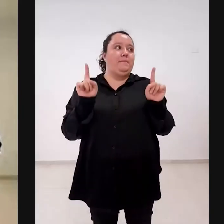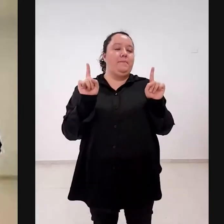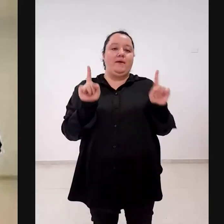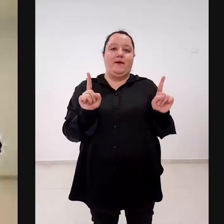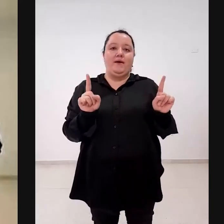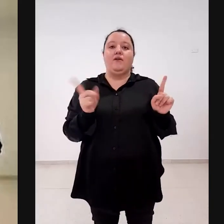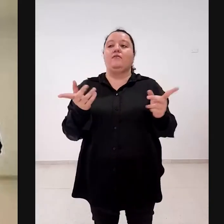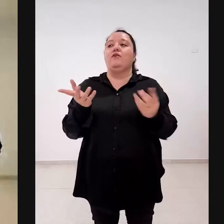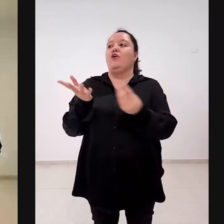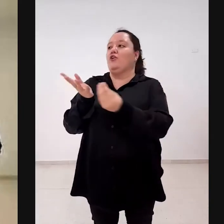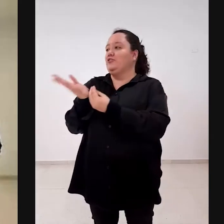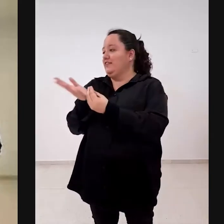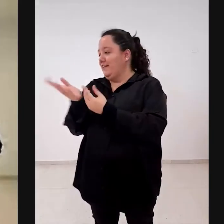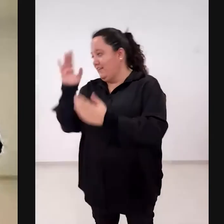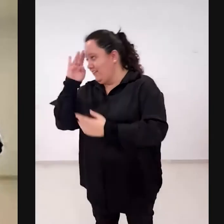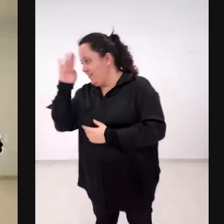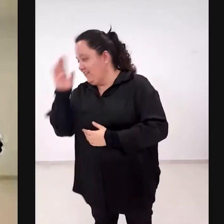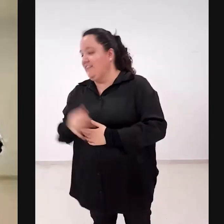quería